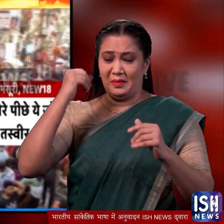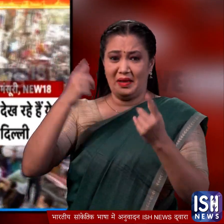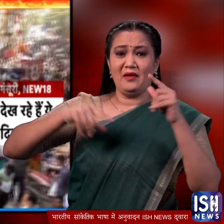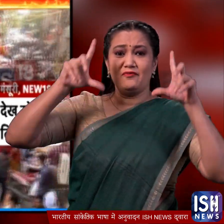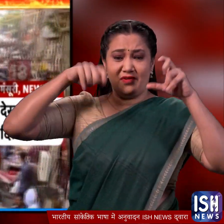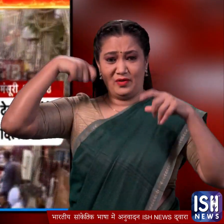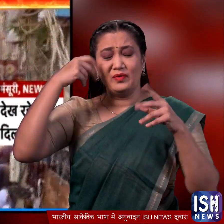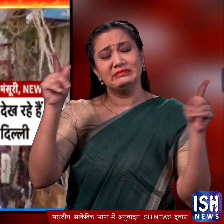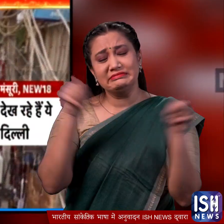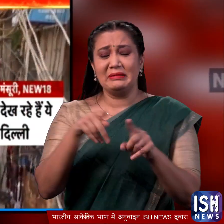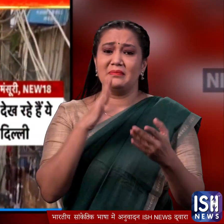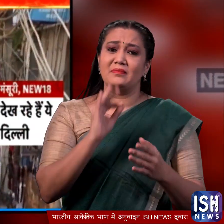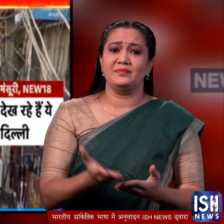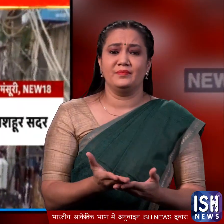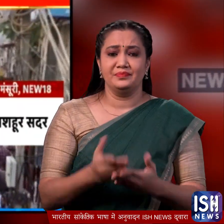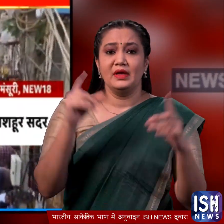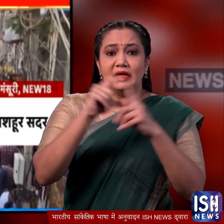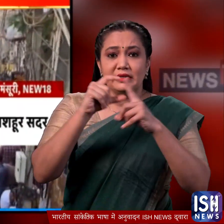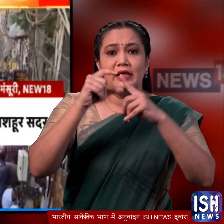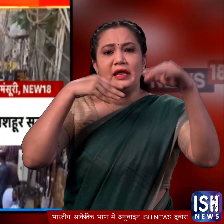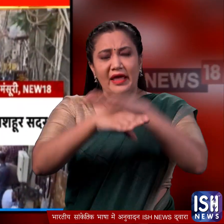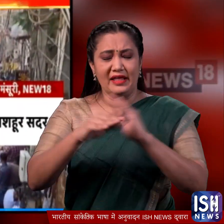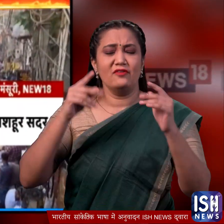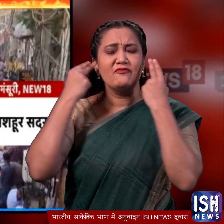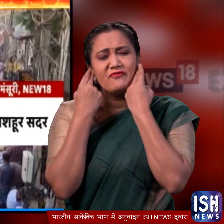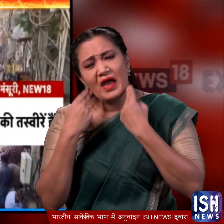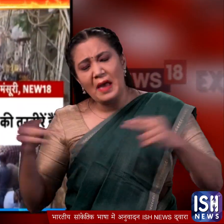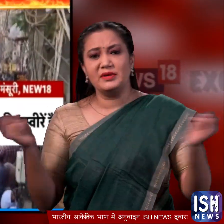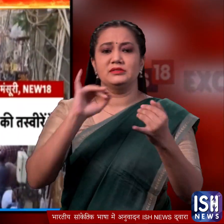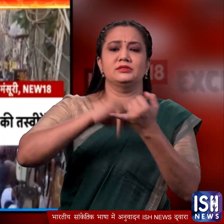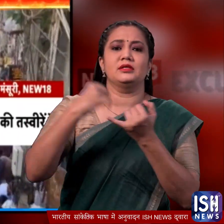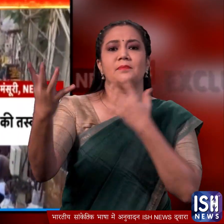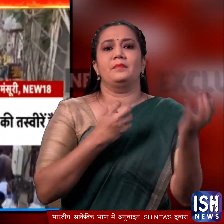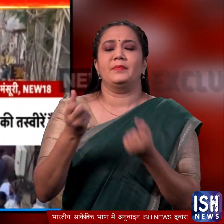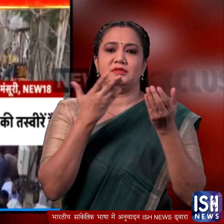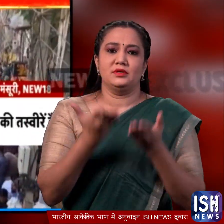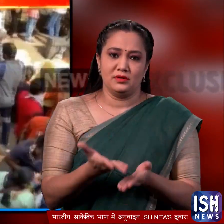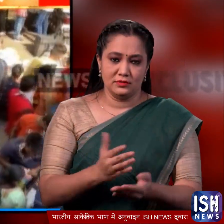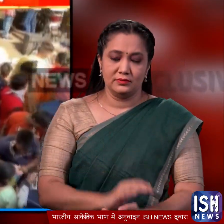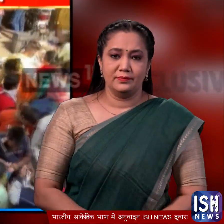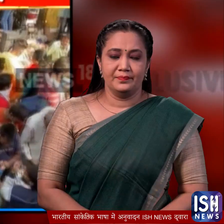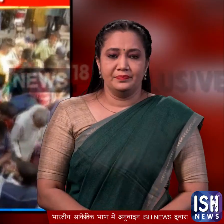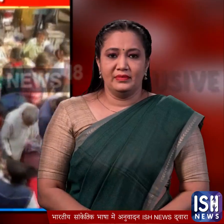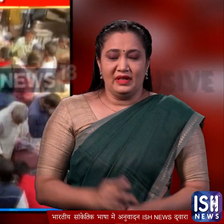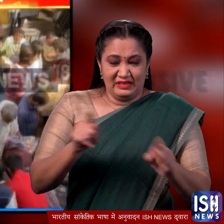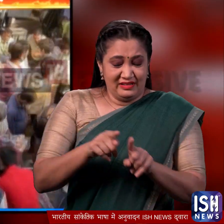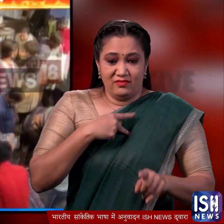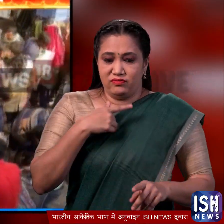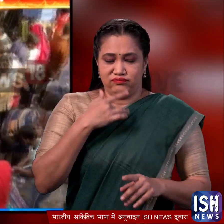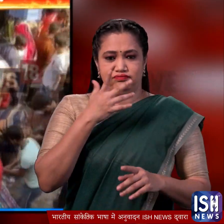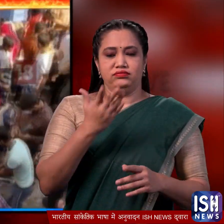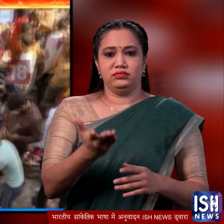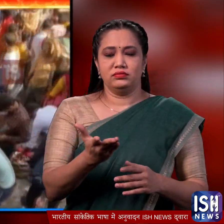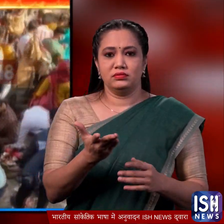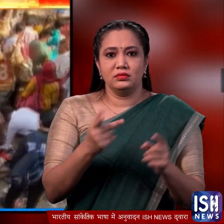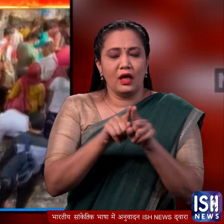जो तस्वीर आप देख रहे हैं, ये दिल्ली के मशहूर सदर बाजार की तस्वीरें हैं। सिर पीट लेने वाली इन तस्वीरों का